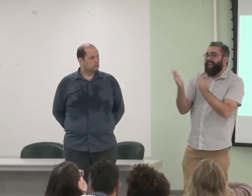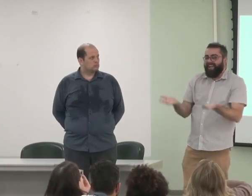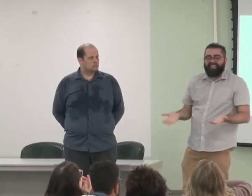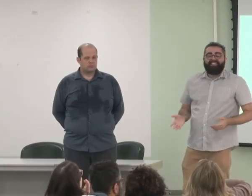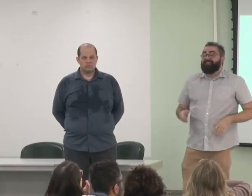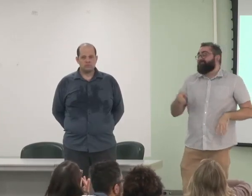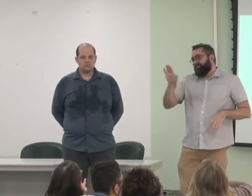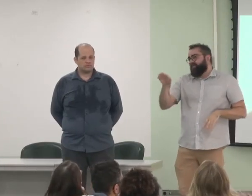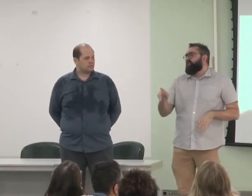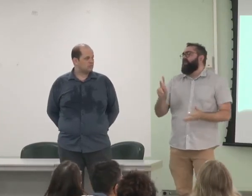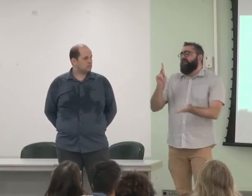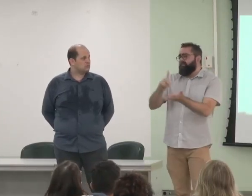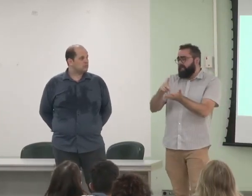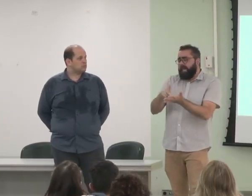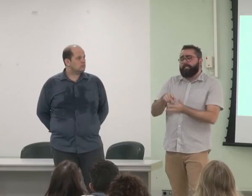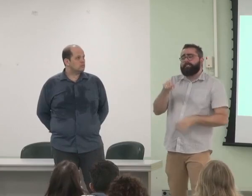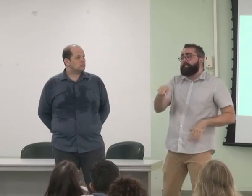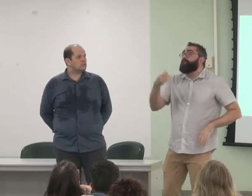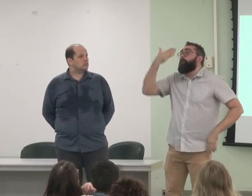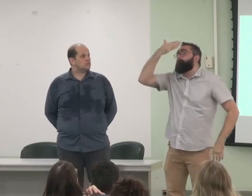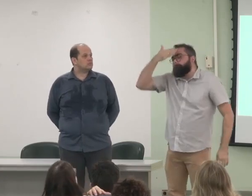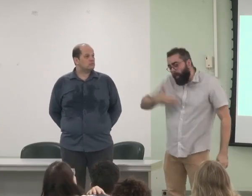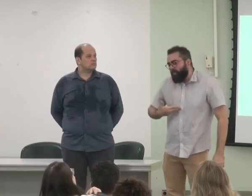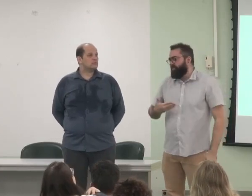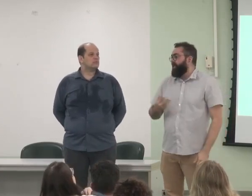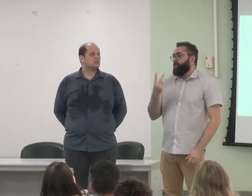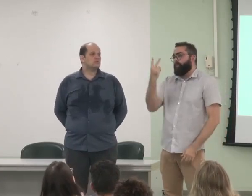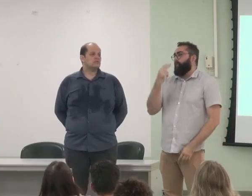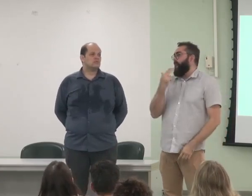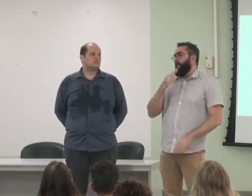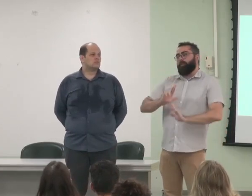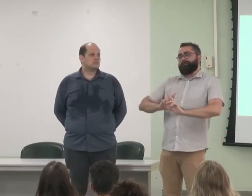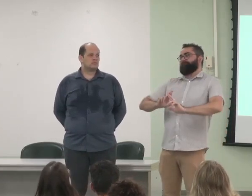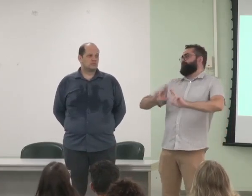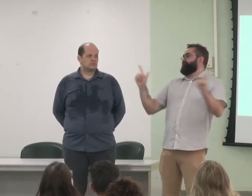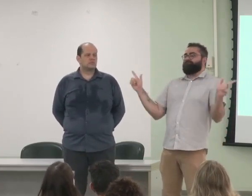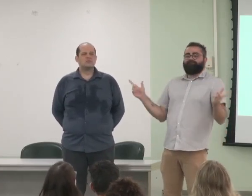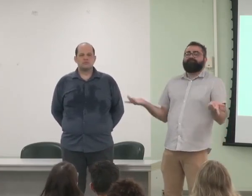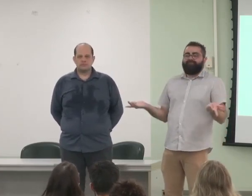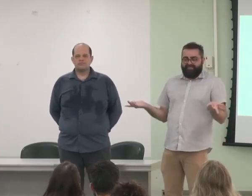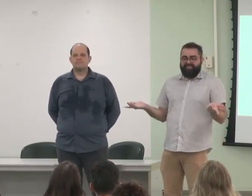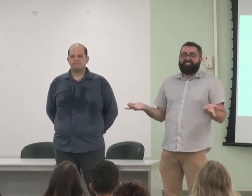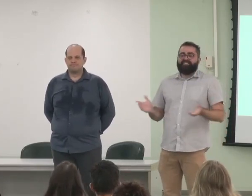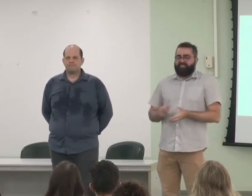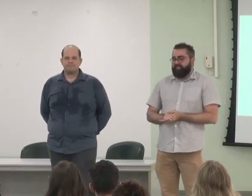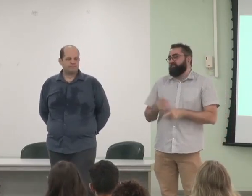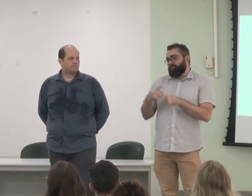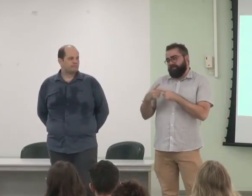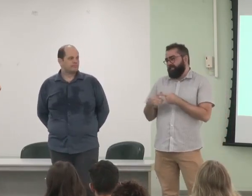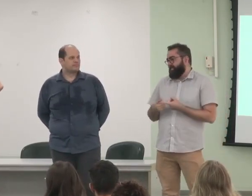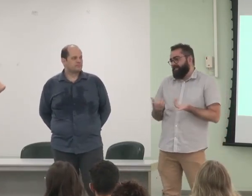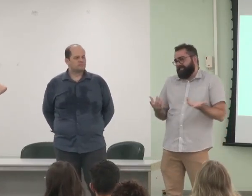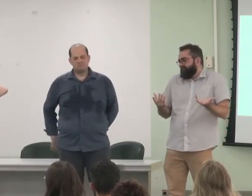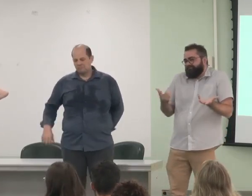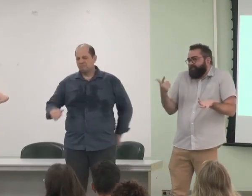Vou beijar minha mãe como? Então, essa era uma questão que mostrava que eram duas línguas distintas, né?